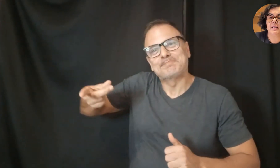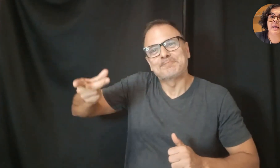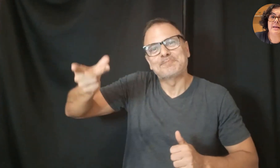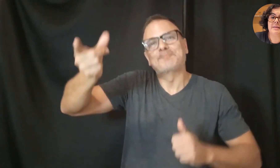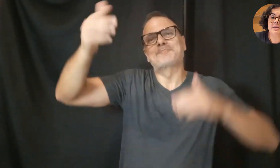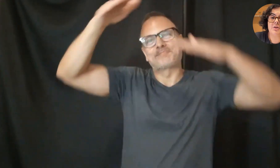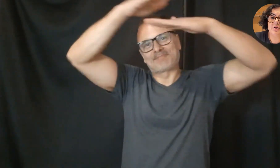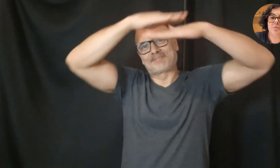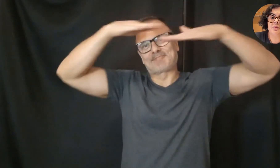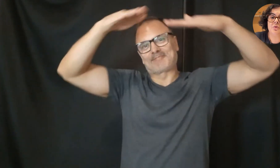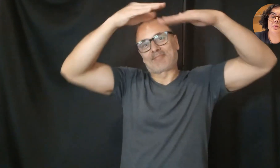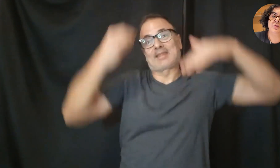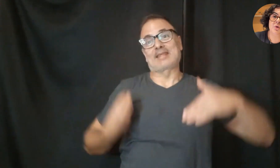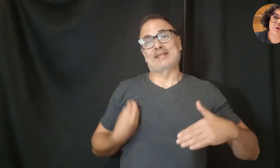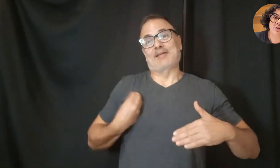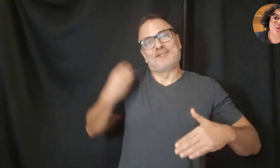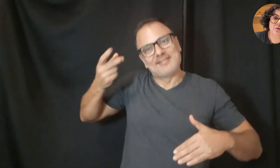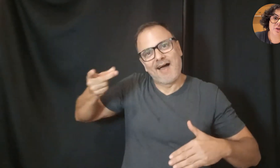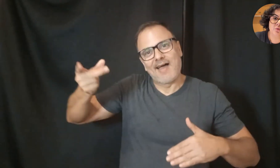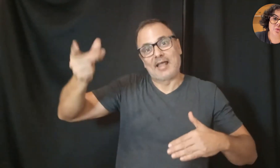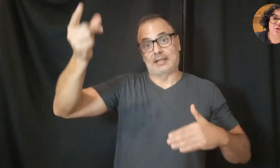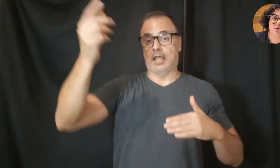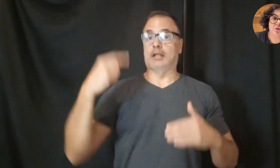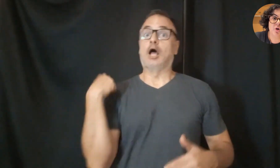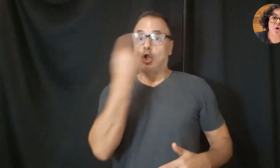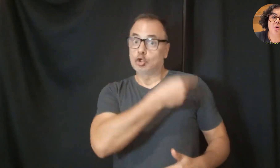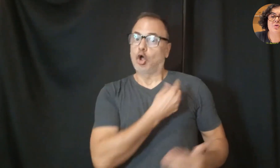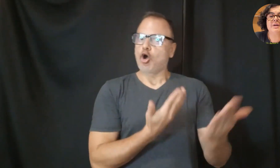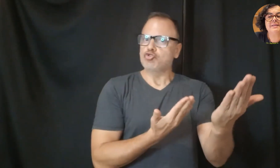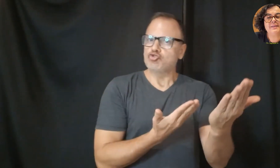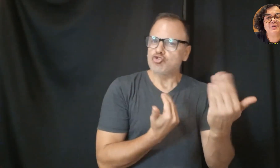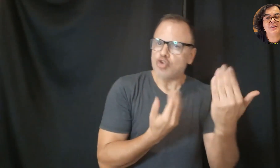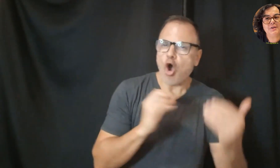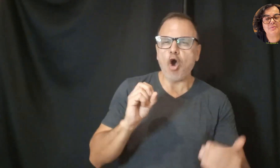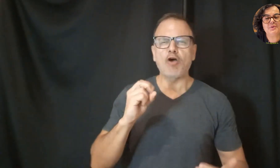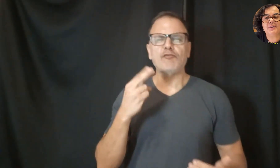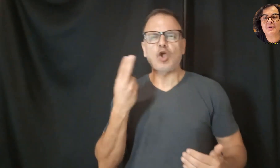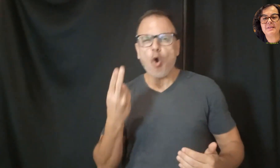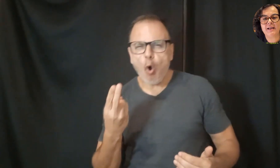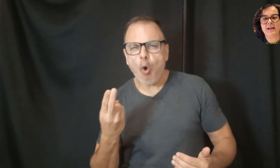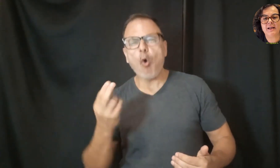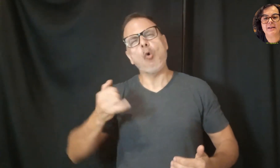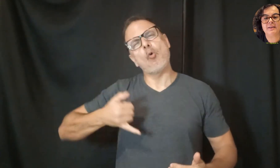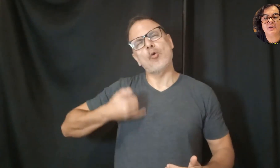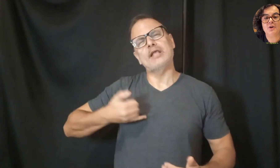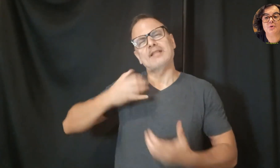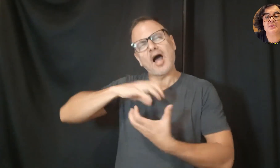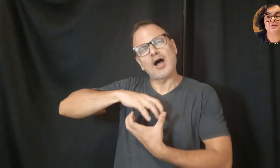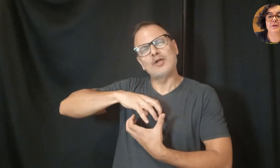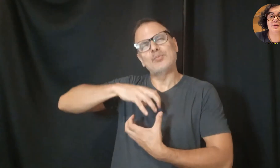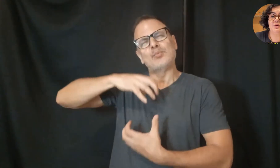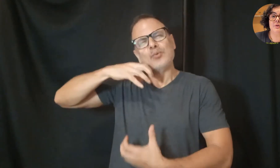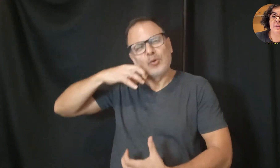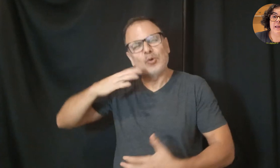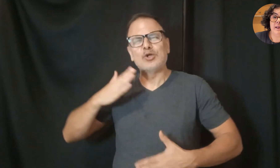Quer estejamos no vigor da juventude, ou já sentimos em nossa carne os efeitos do